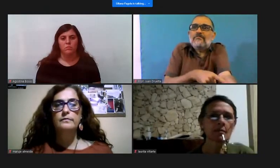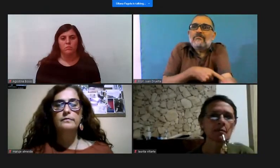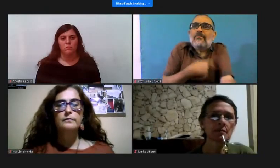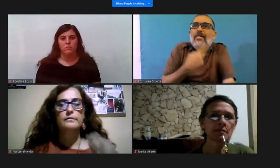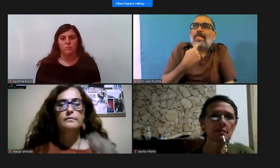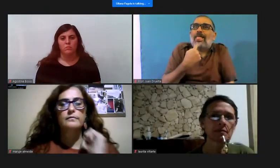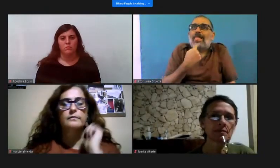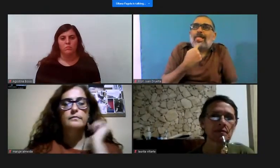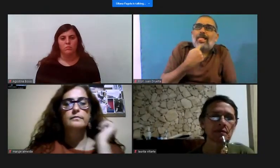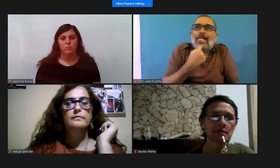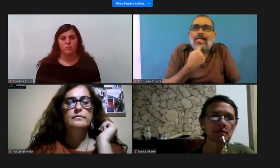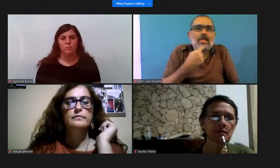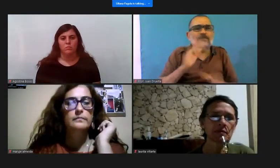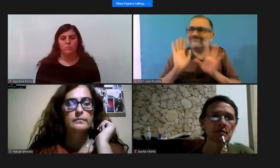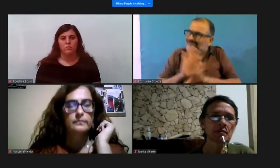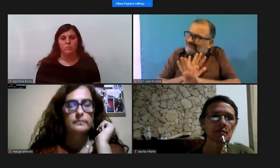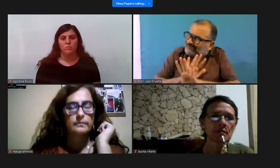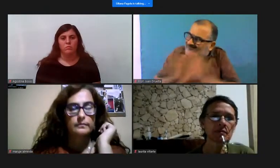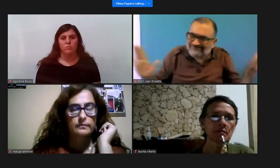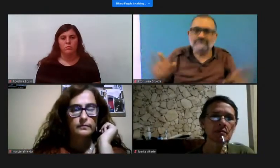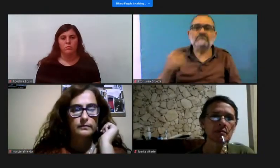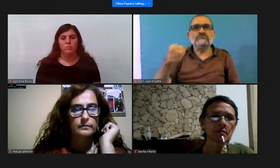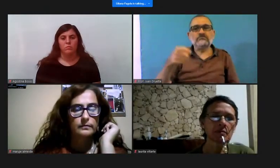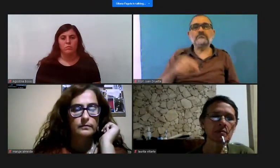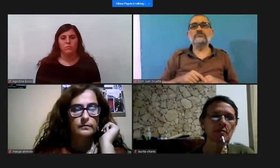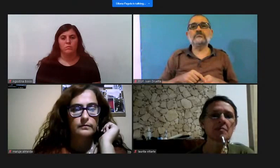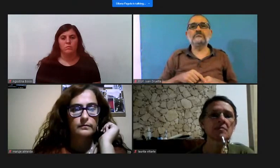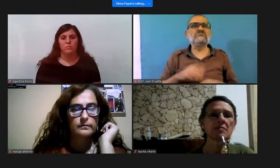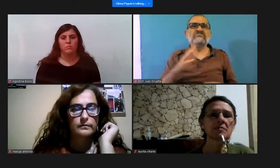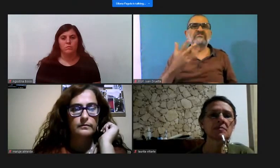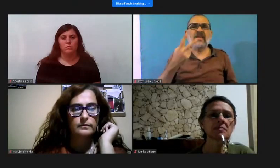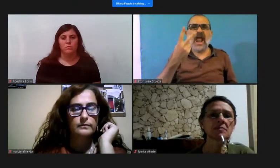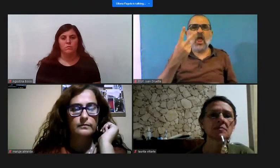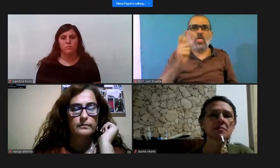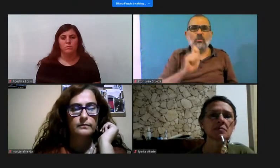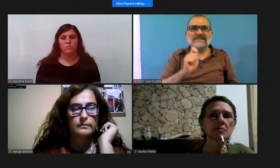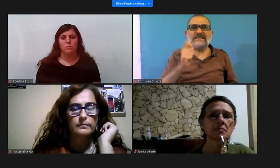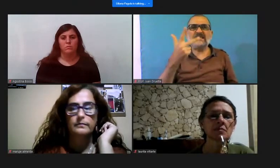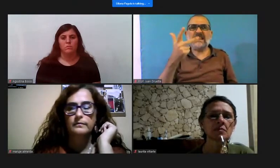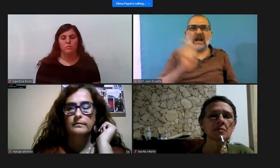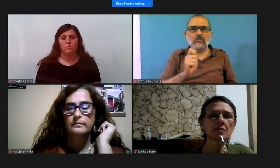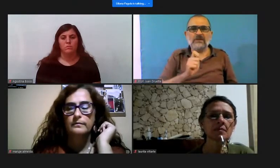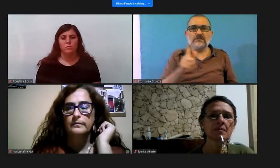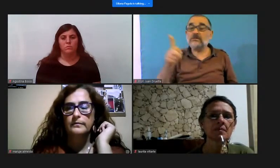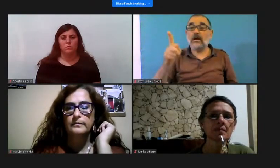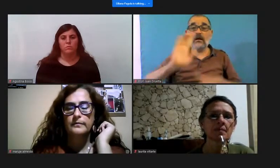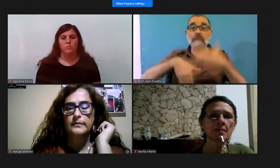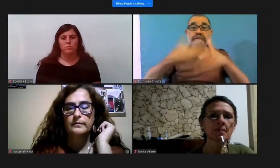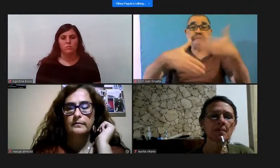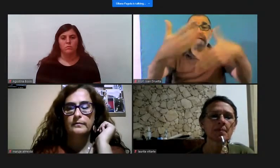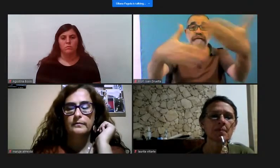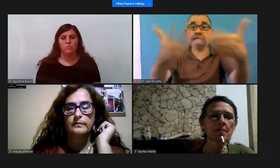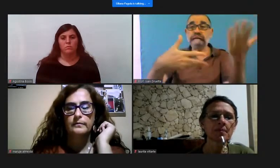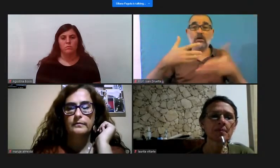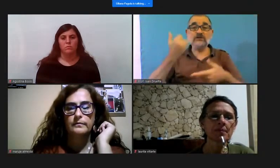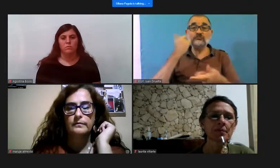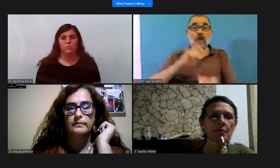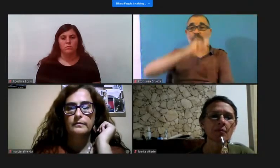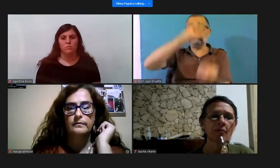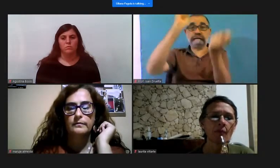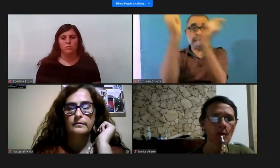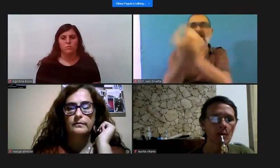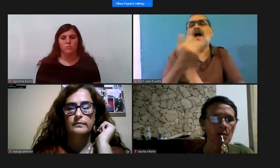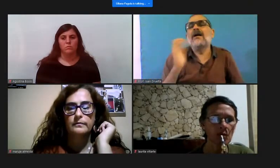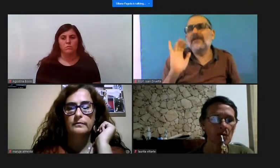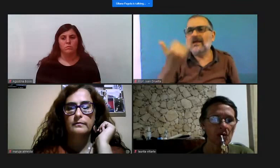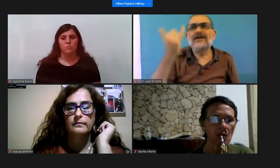a tratar de romper con estas ideas, digamos, o con estas costumbres que tenemos. A los 2 o 3